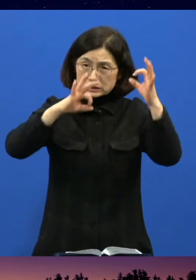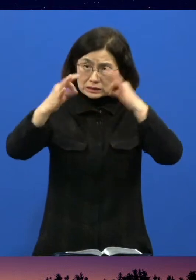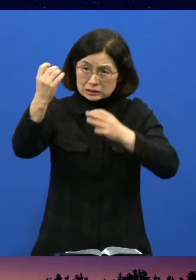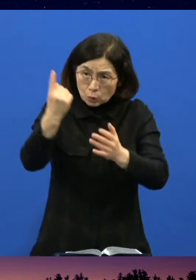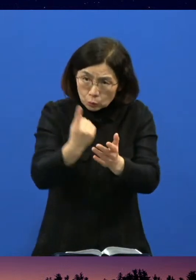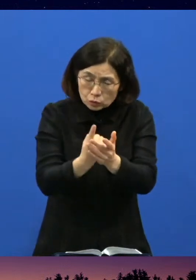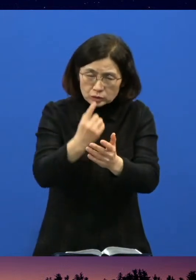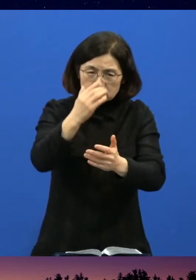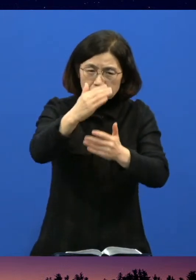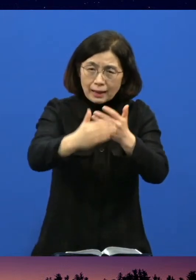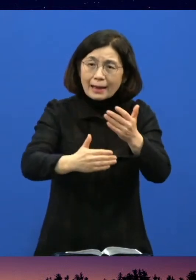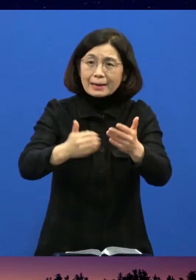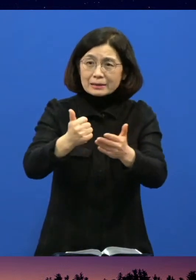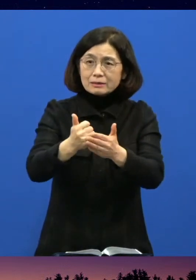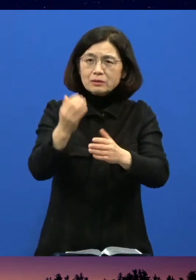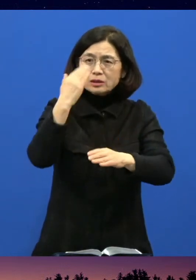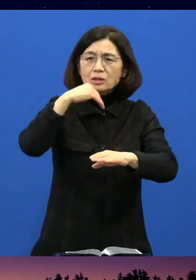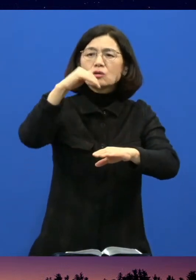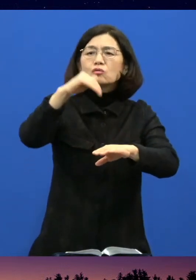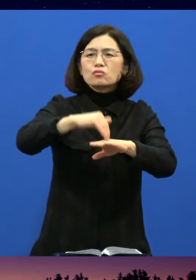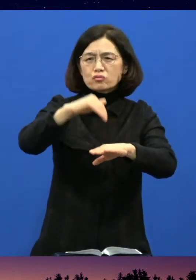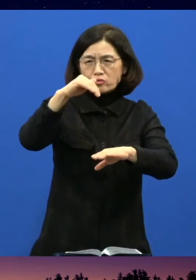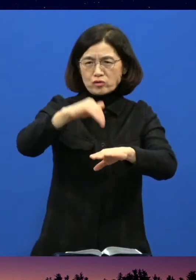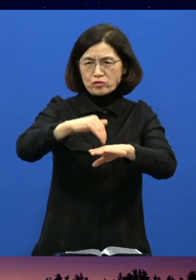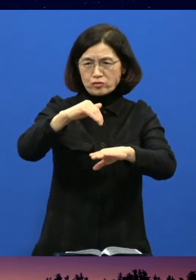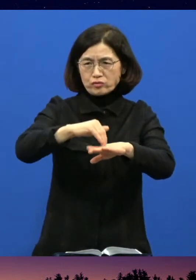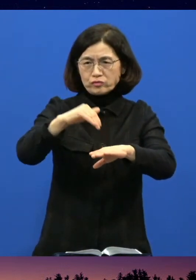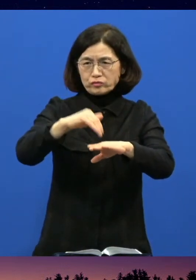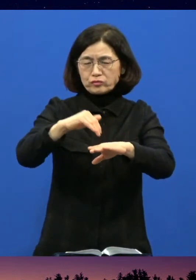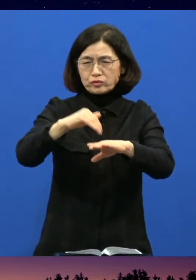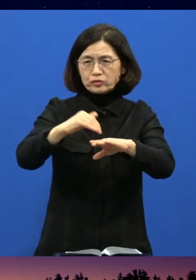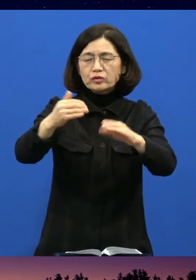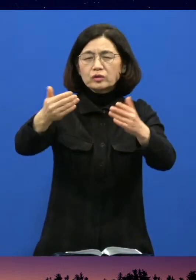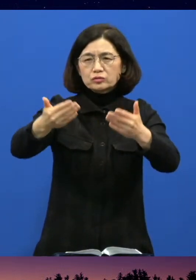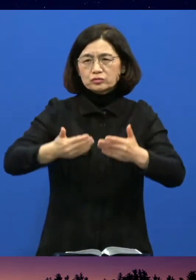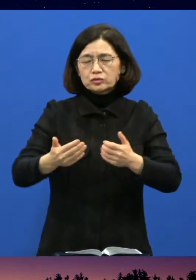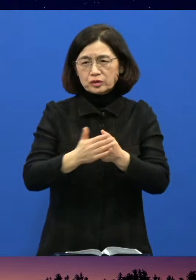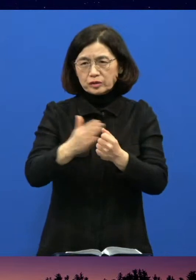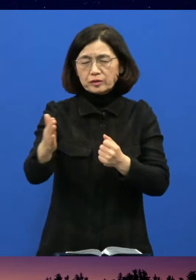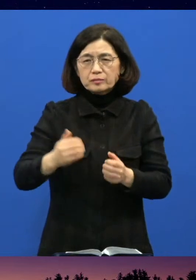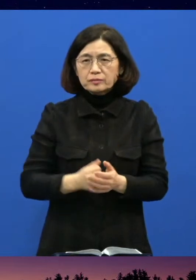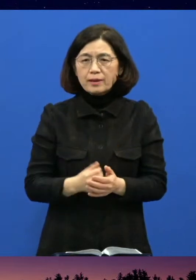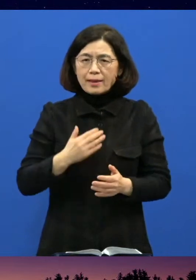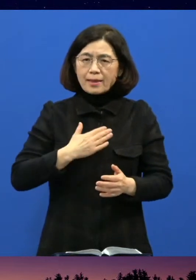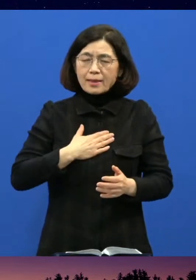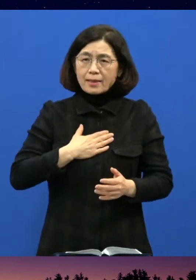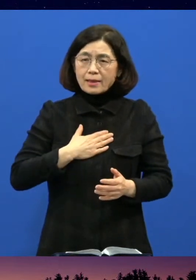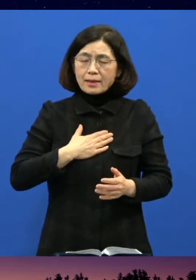여러분, 기도할 때 내 마음에 평안이 찾아오면 이미 응답이 일어난 거예요.